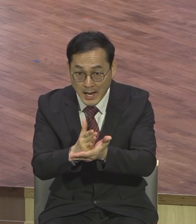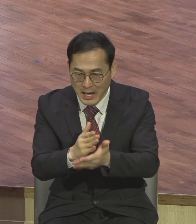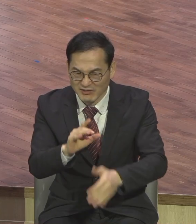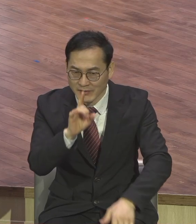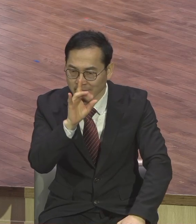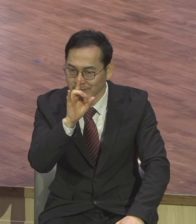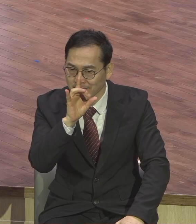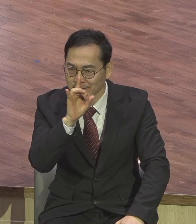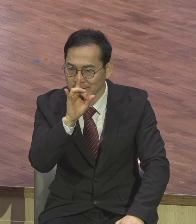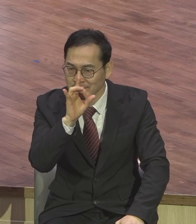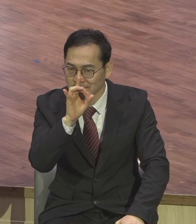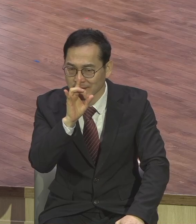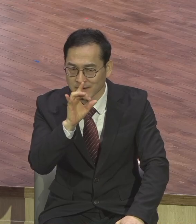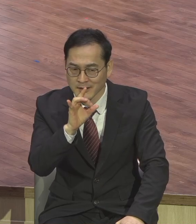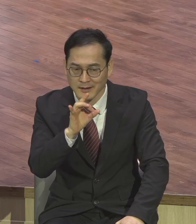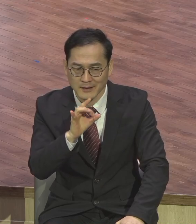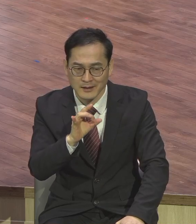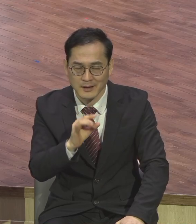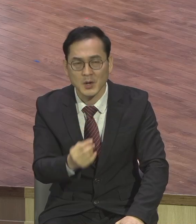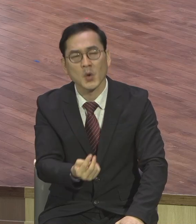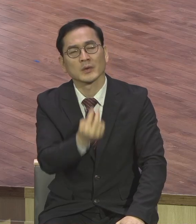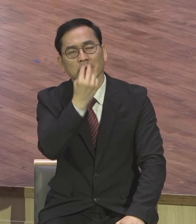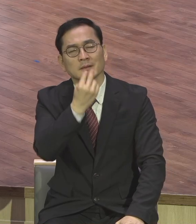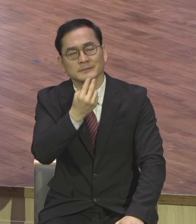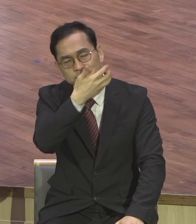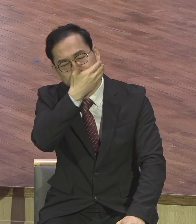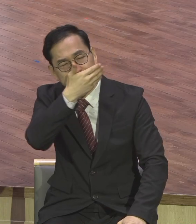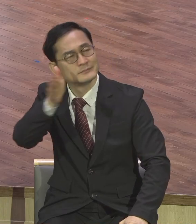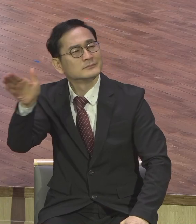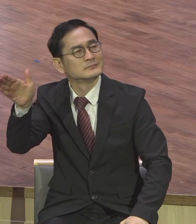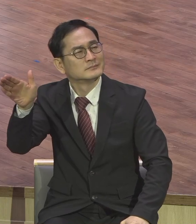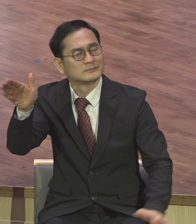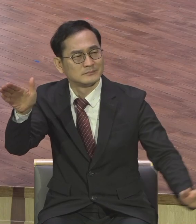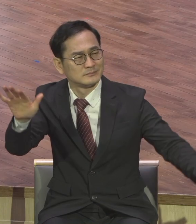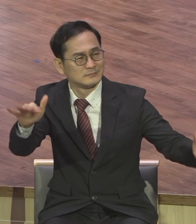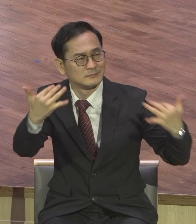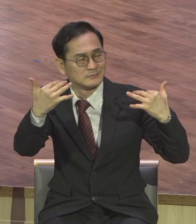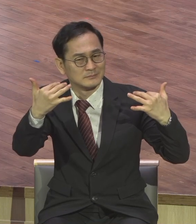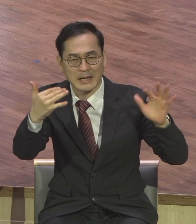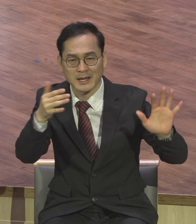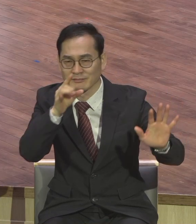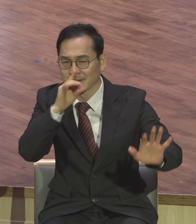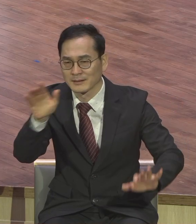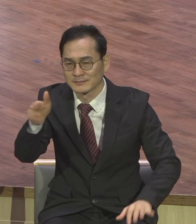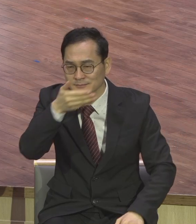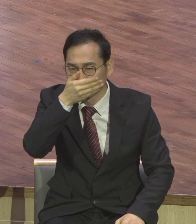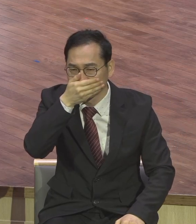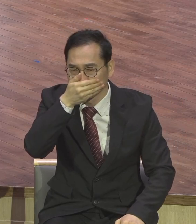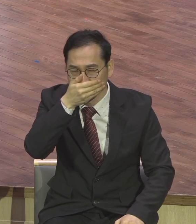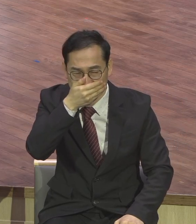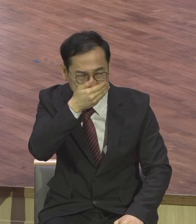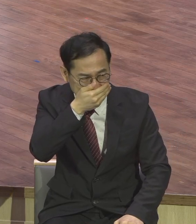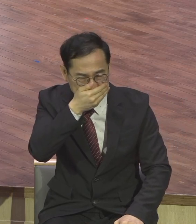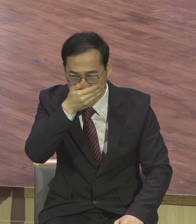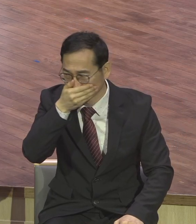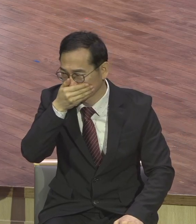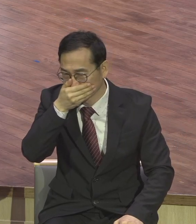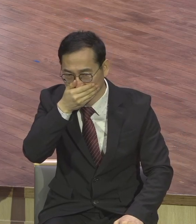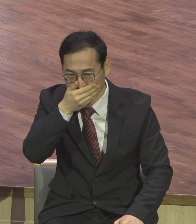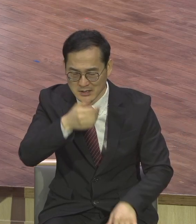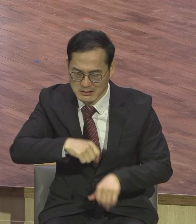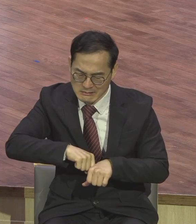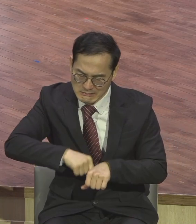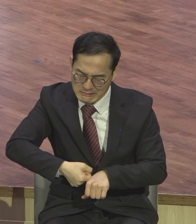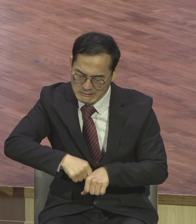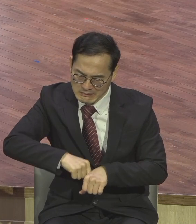때문에 그 좋은 신선한 공기도 마음껏 마실 수가 없는 이런 환경 속에